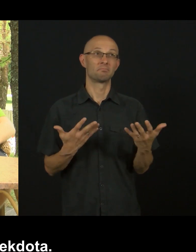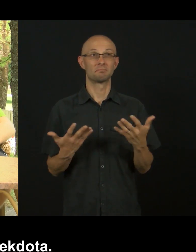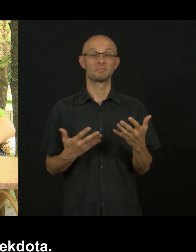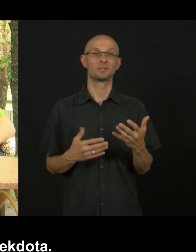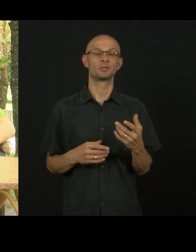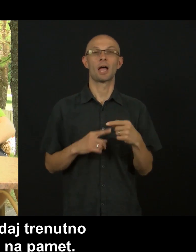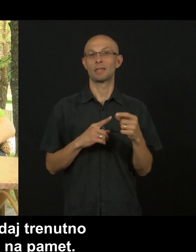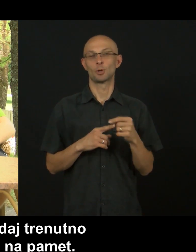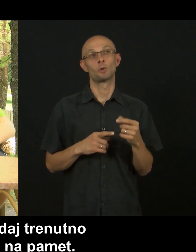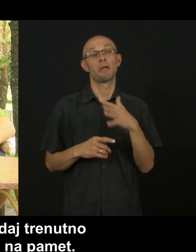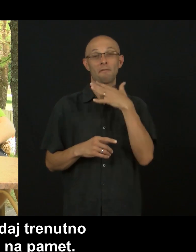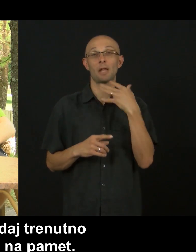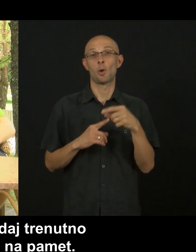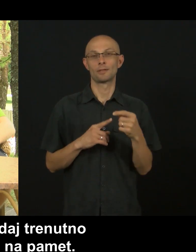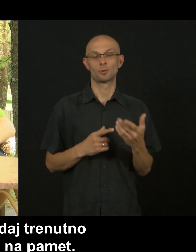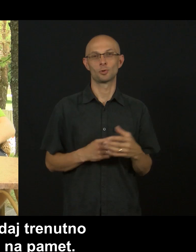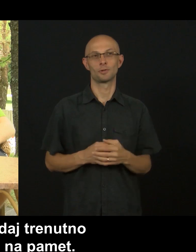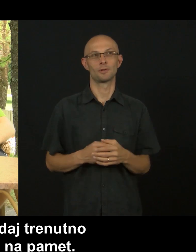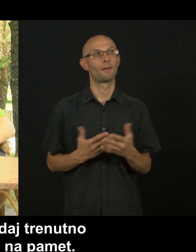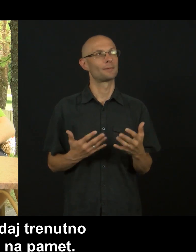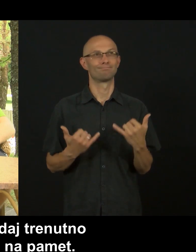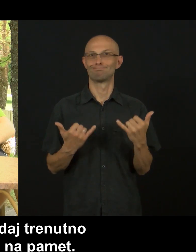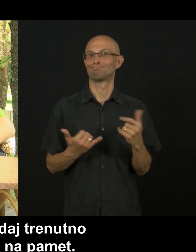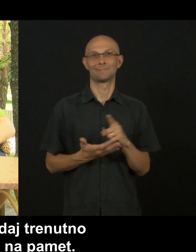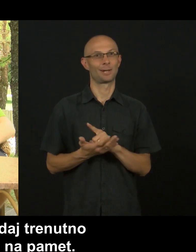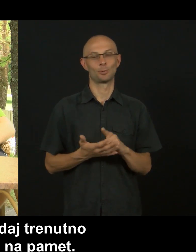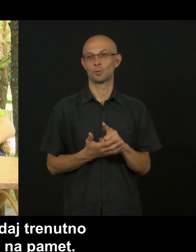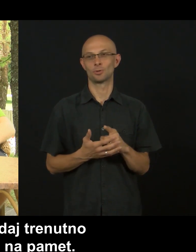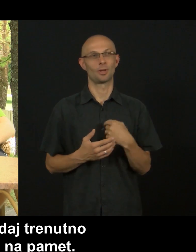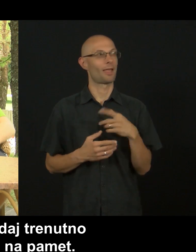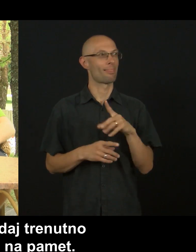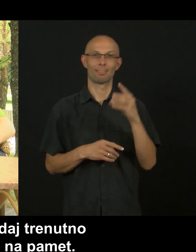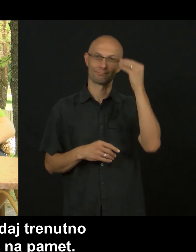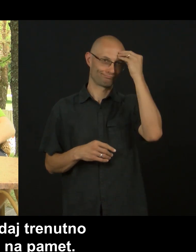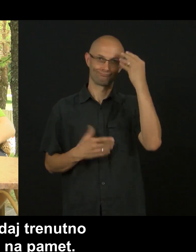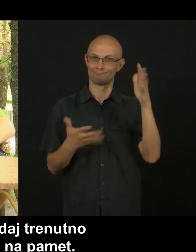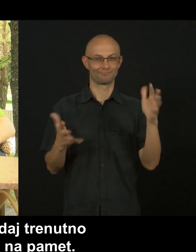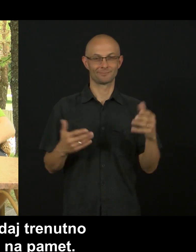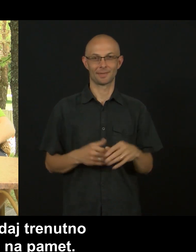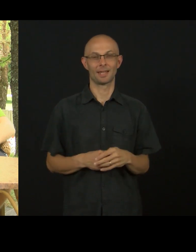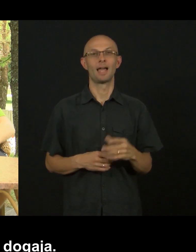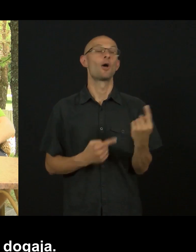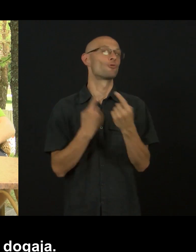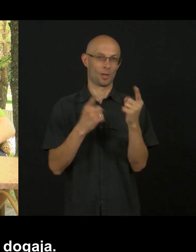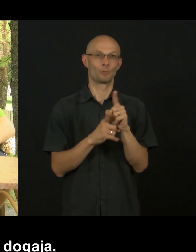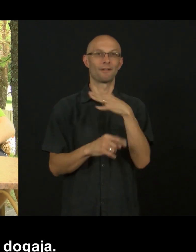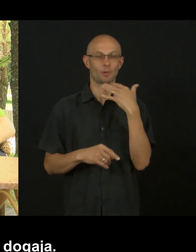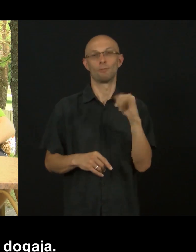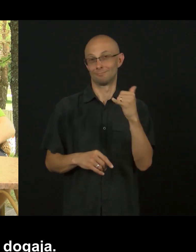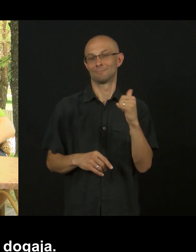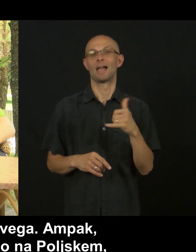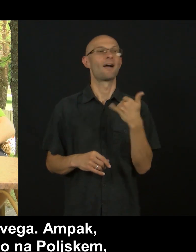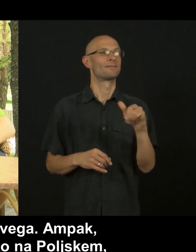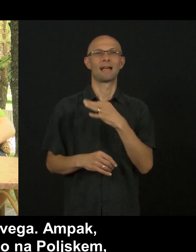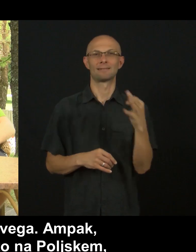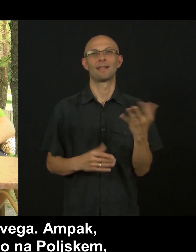Zdaj, kakva anekdota, anekdot je polno, sem trenutno zdaj, mi res neč ne pade na pamet. Tako dogaja veliko, ne? Ja,